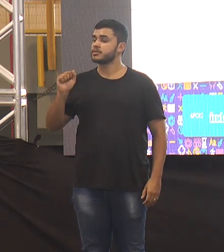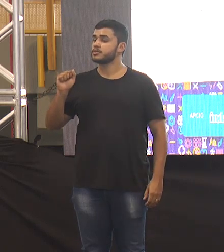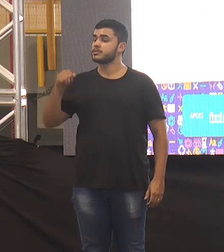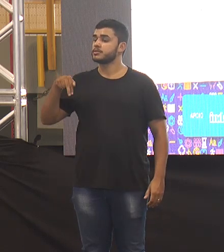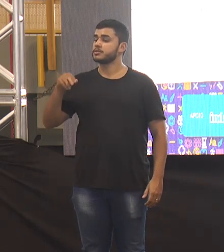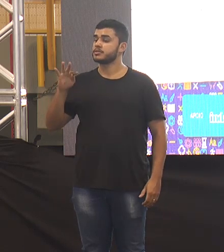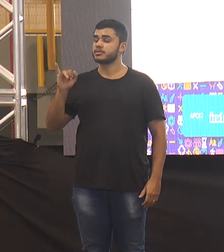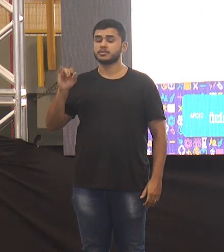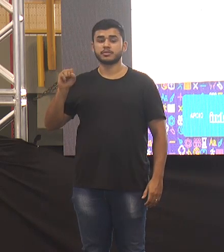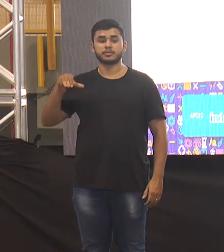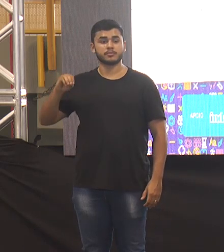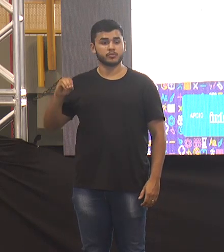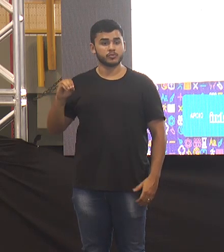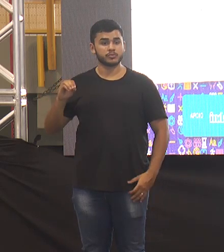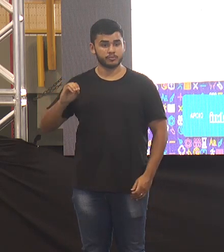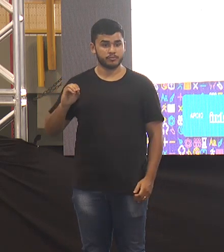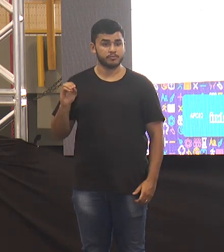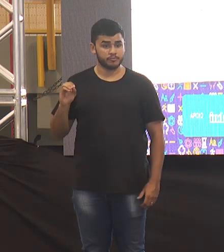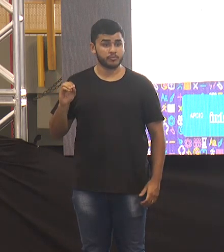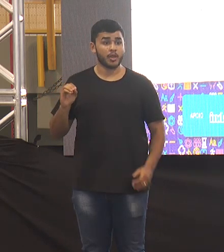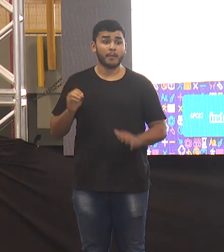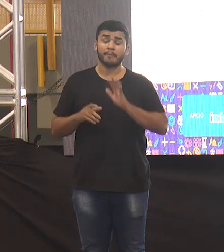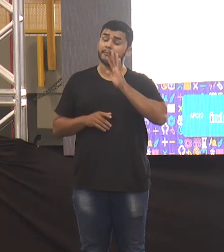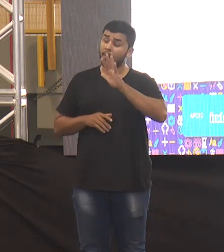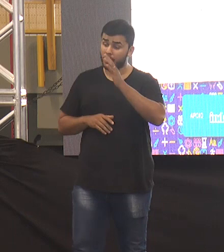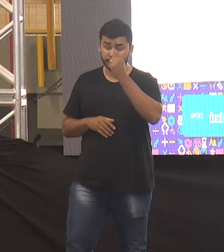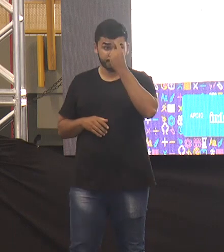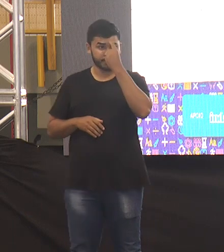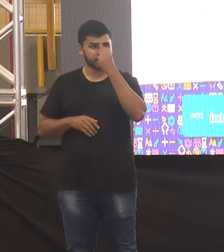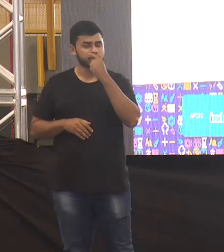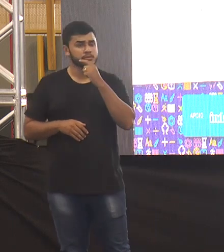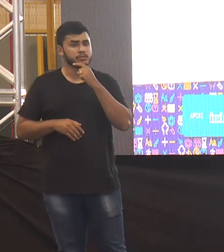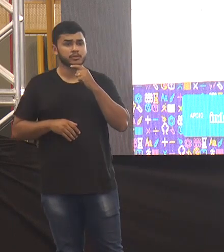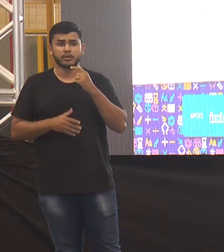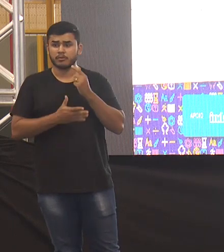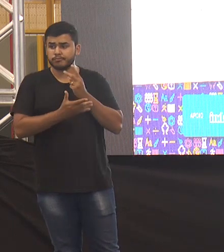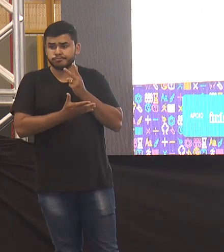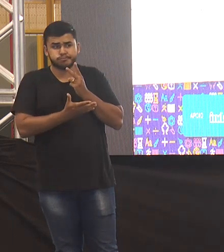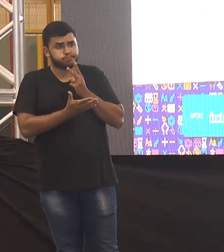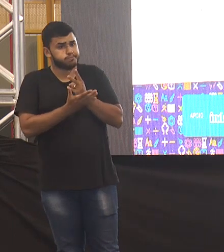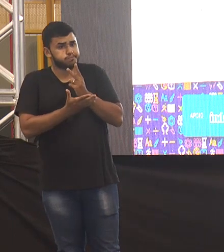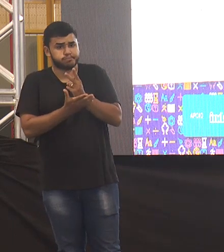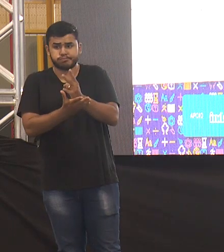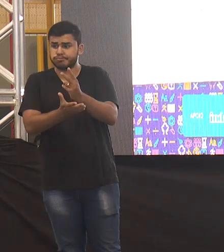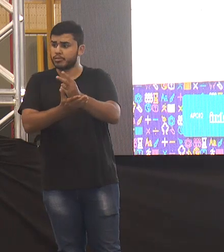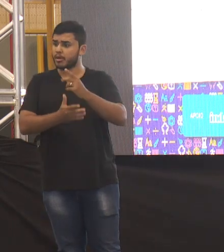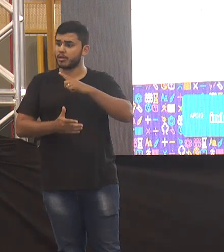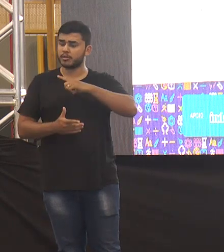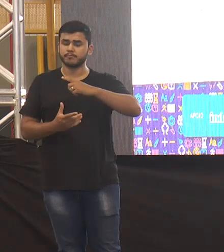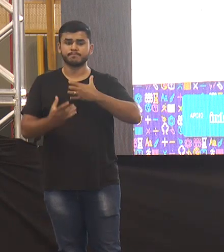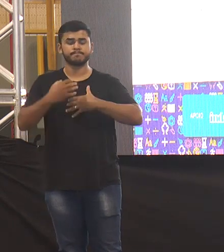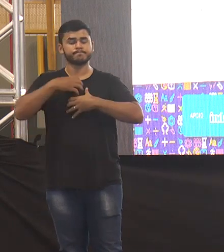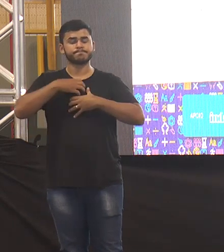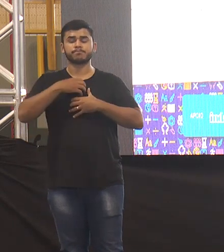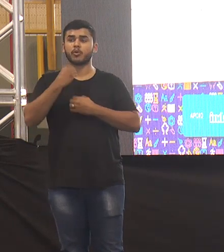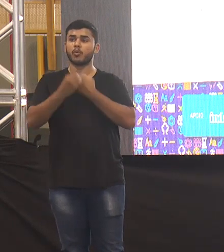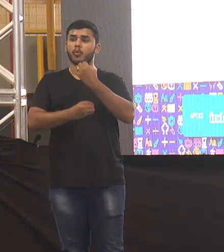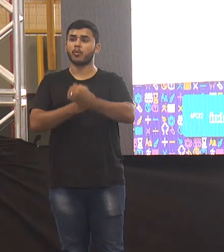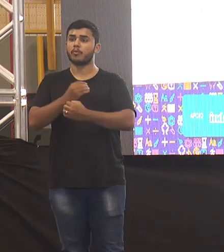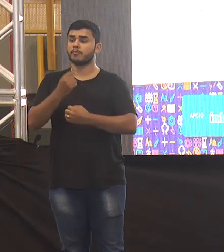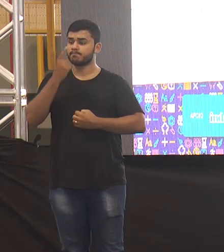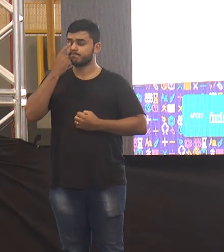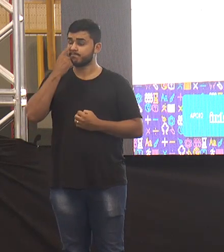literária romantismo. Mas como estado de espírito, como forma de filtrar a